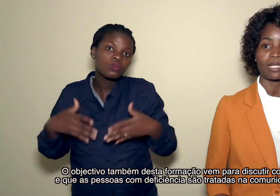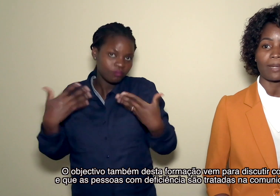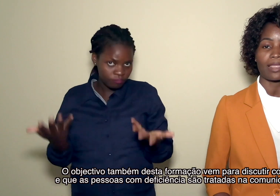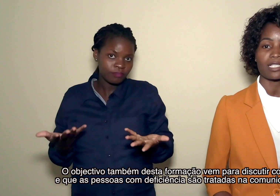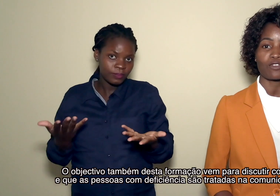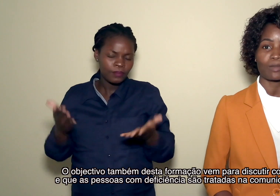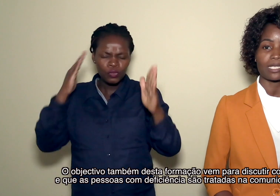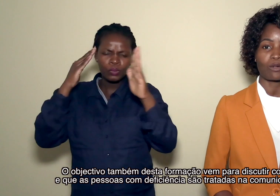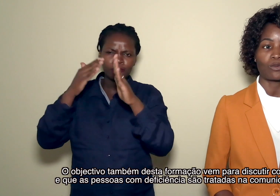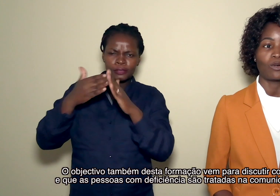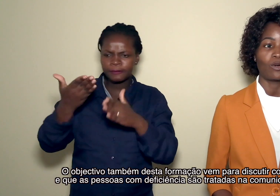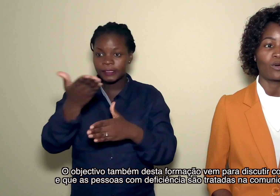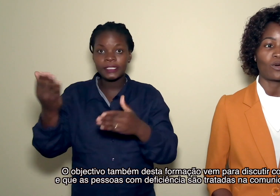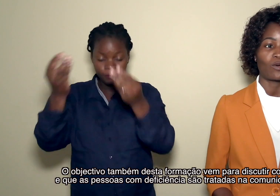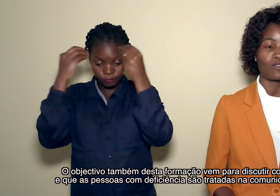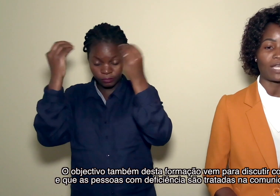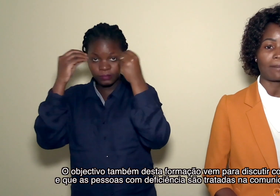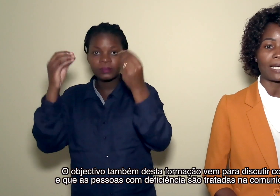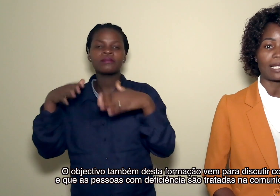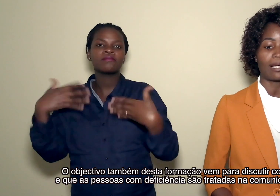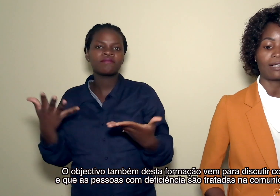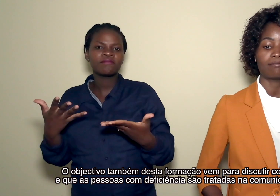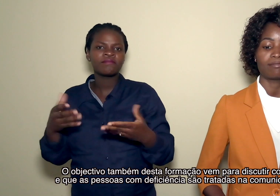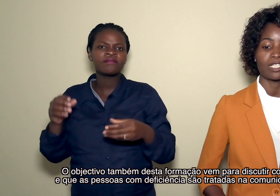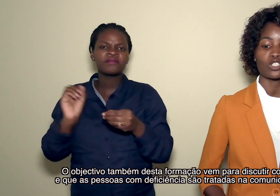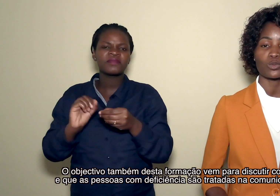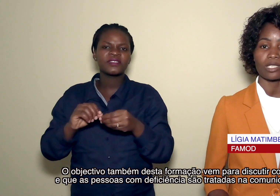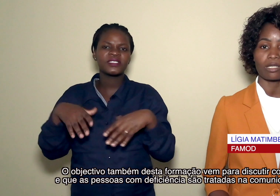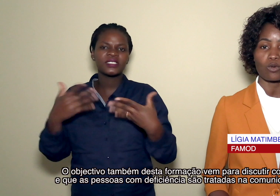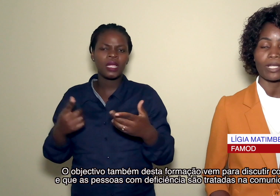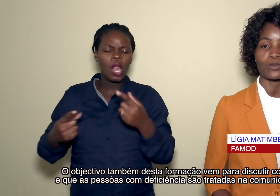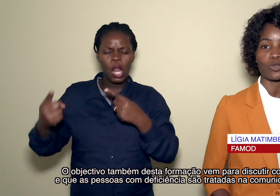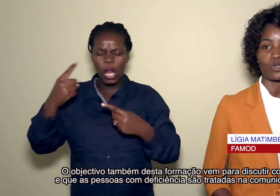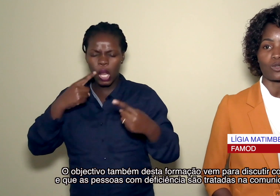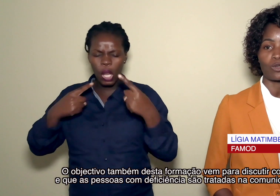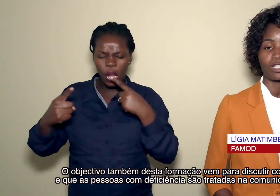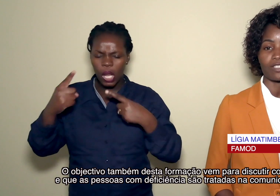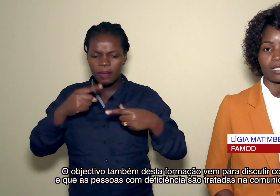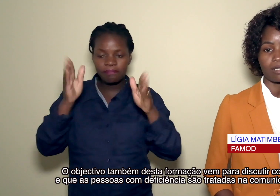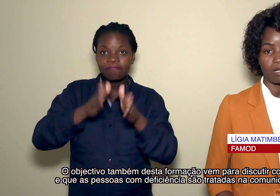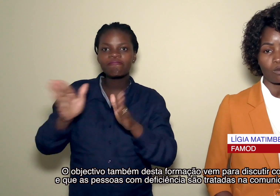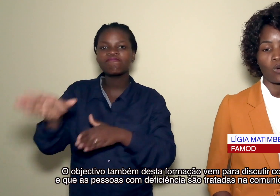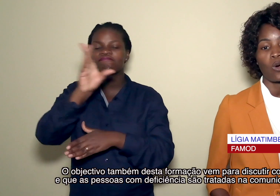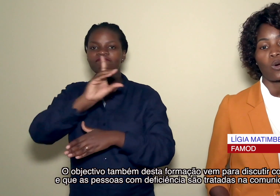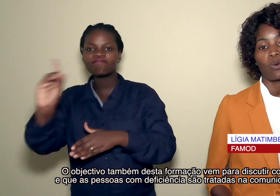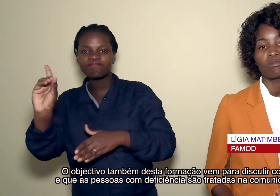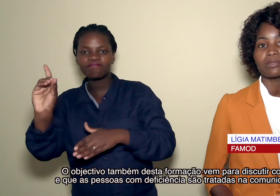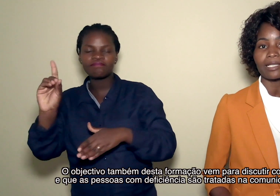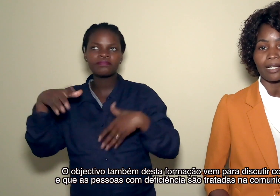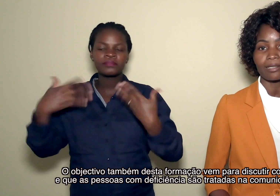objetivo também dessa formação vem para discutir como é as pessoas com deficiência são